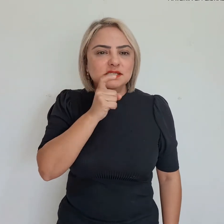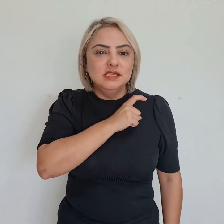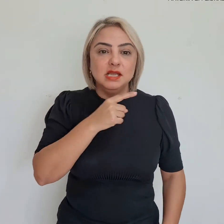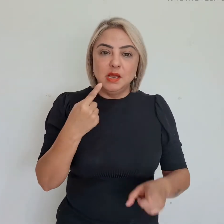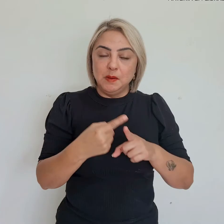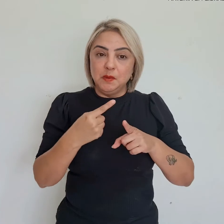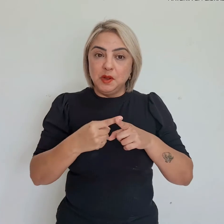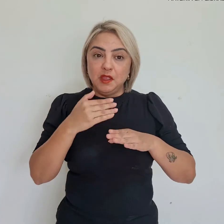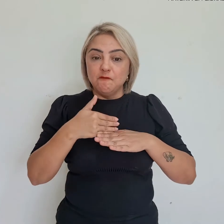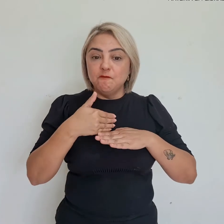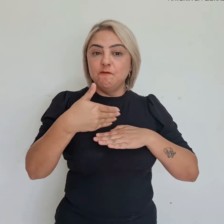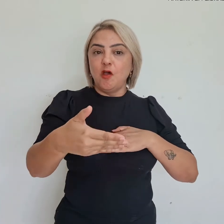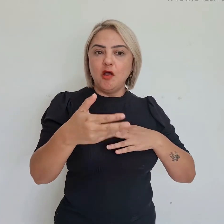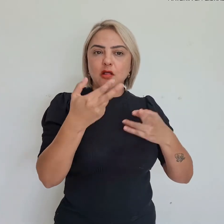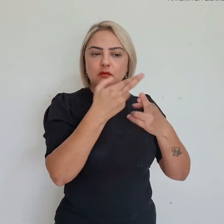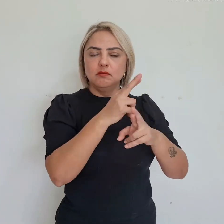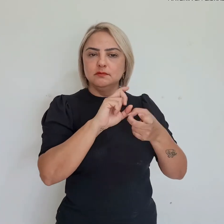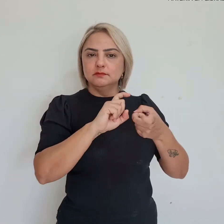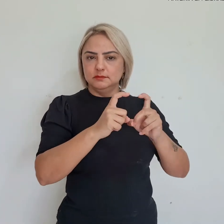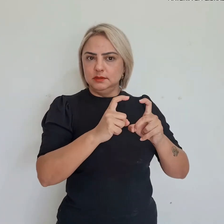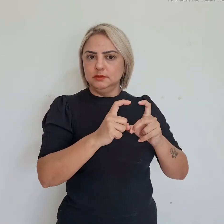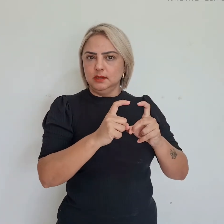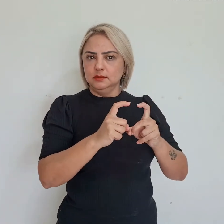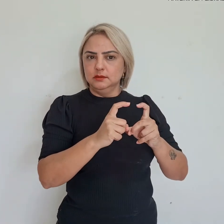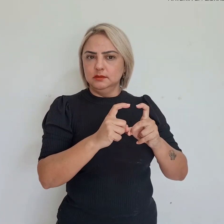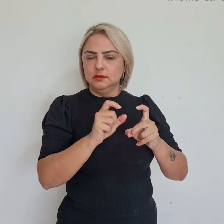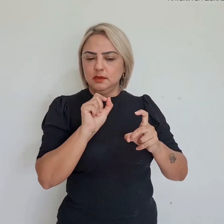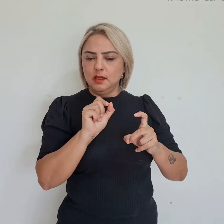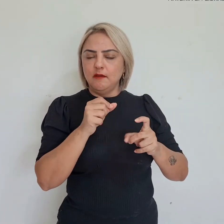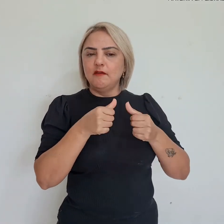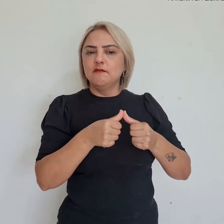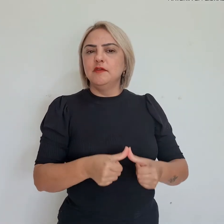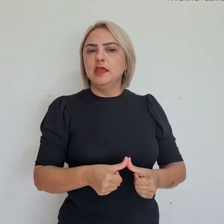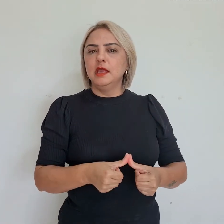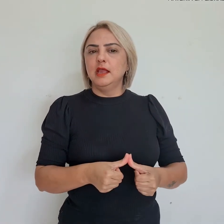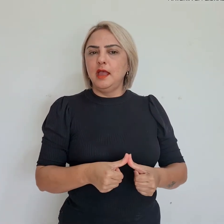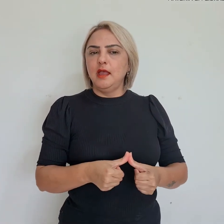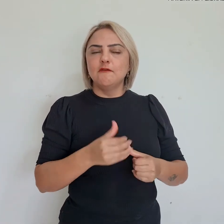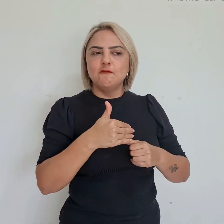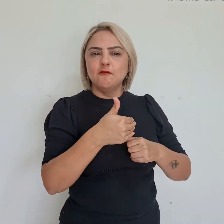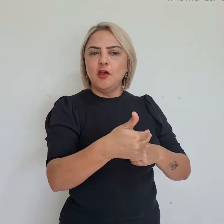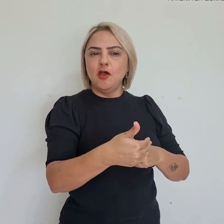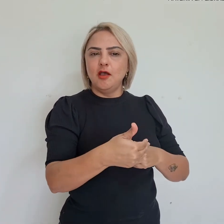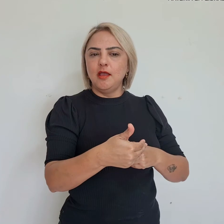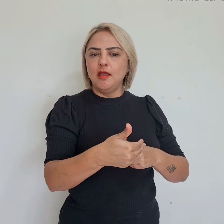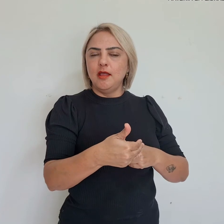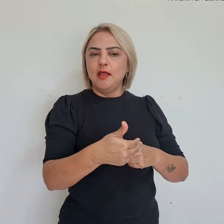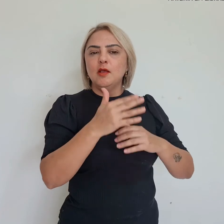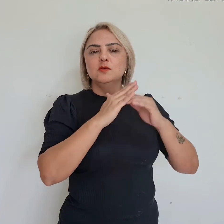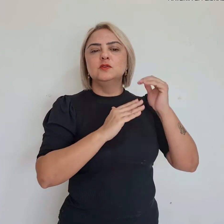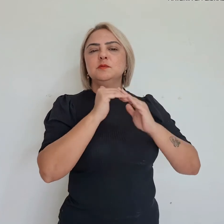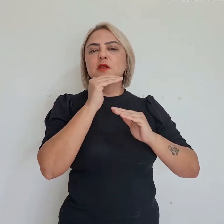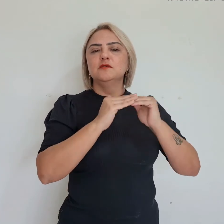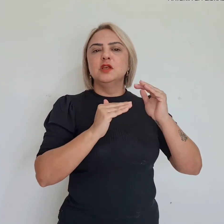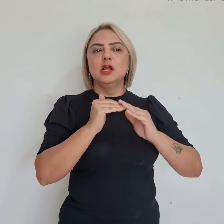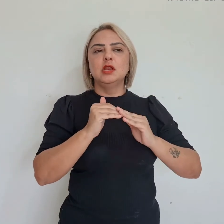da reforma administrativa vão ficar justamente as carreiras de cargos mais